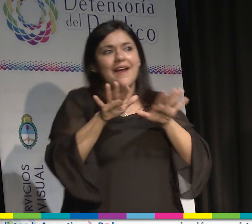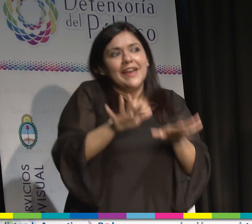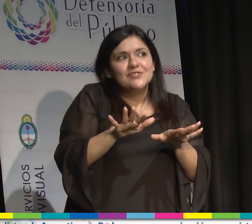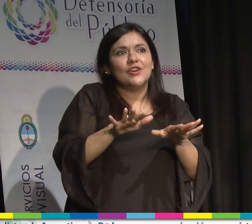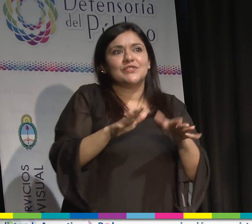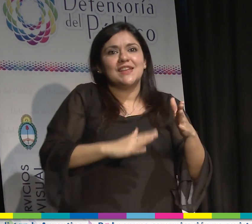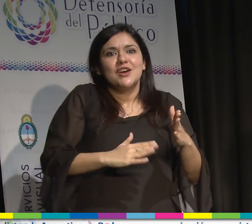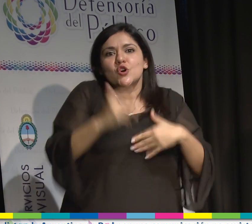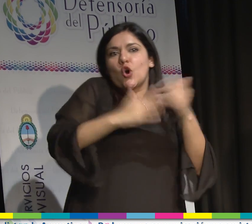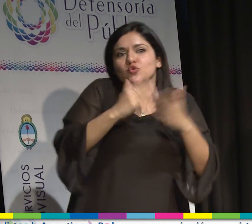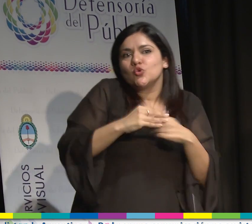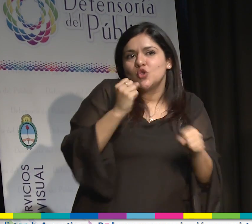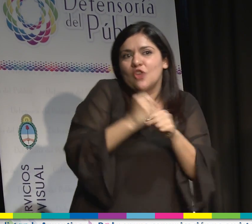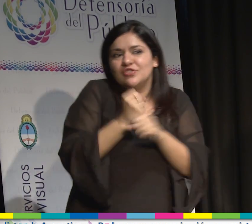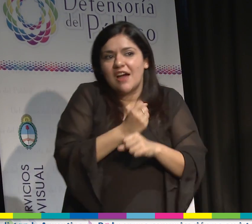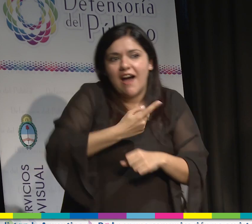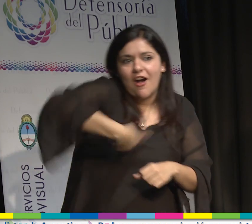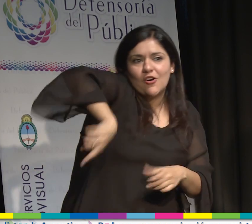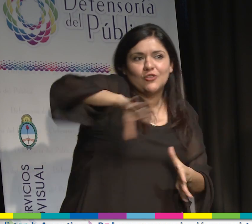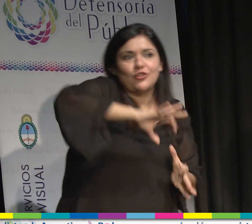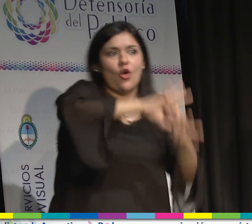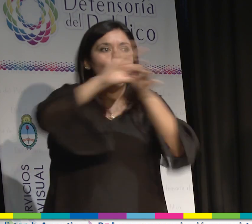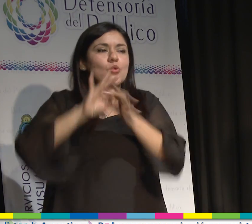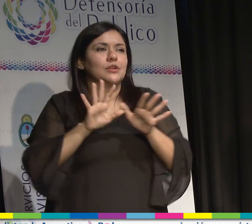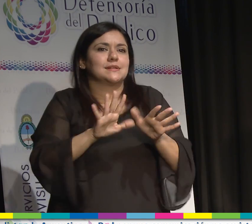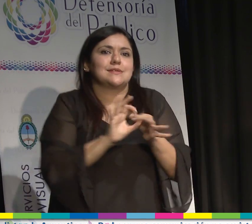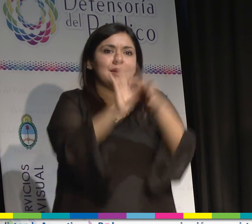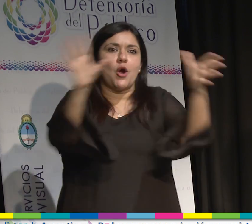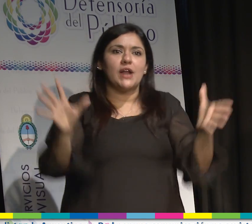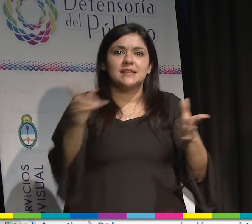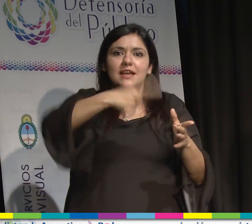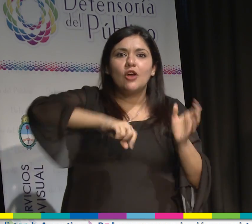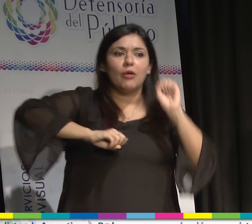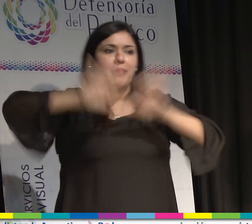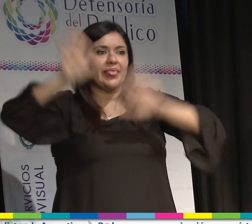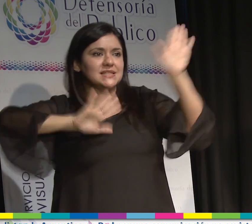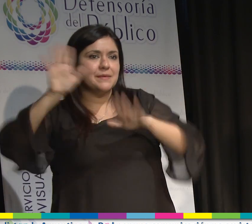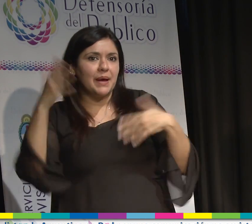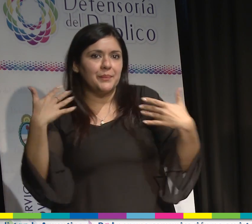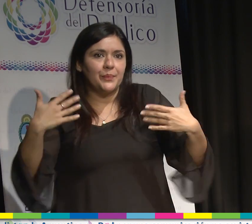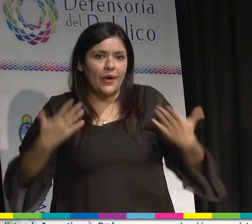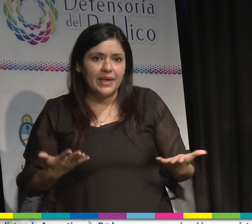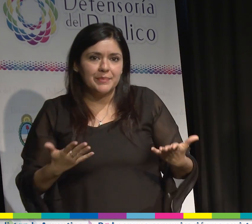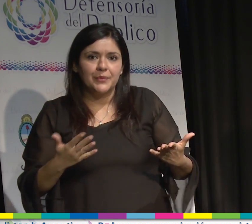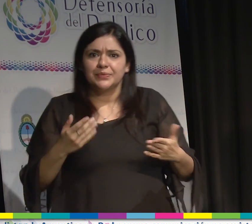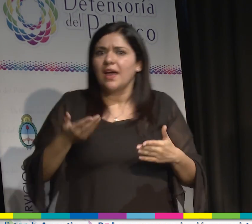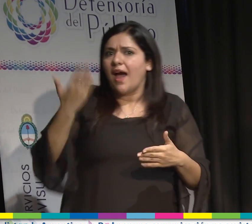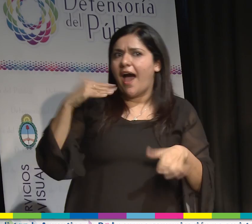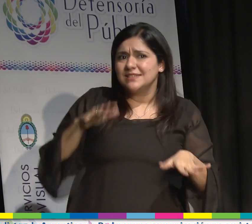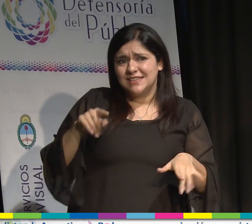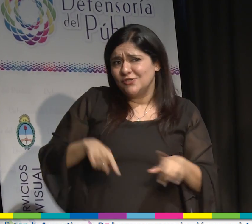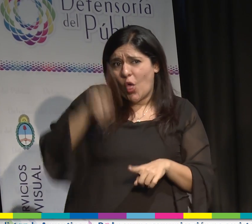colectiva construcción democrática participativa que se ha venido escuchando mucho desde